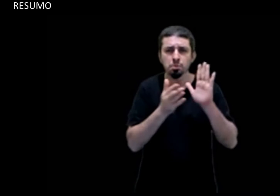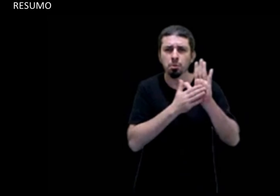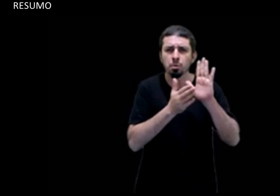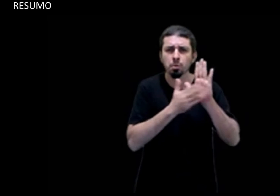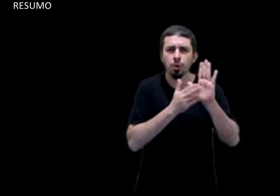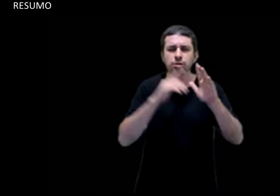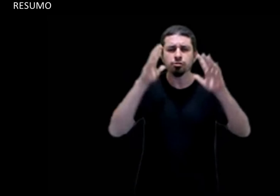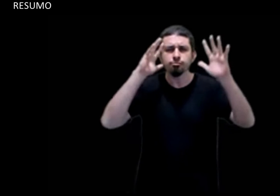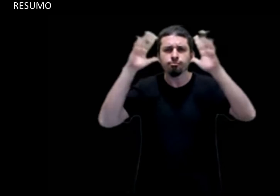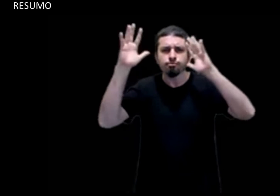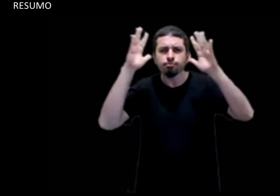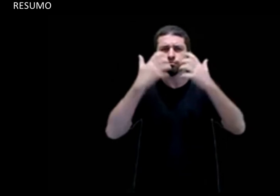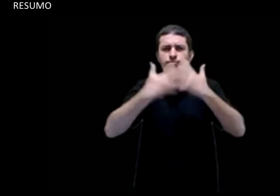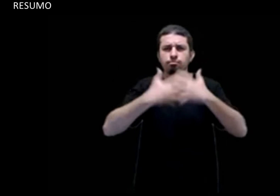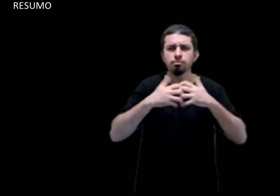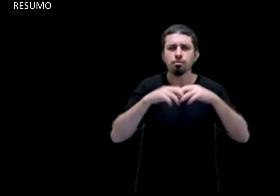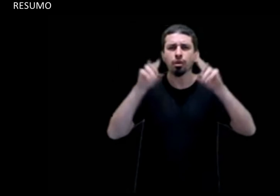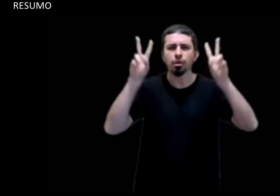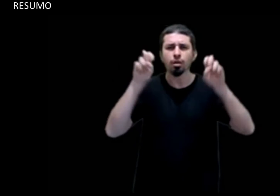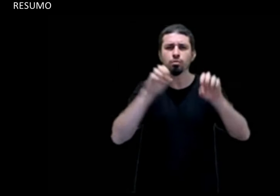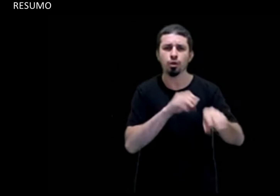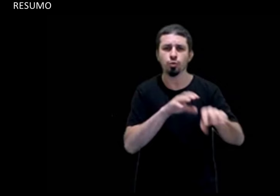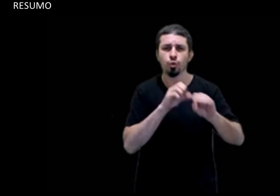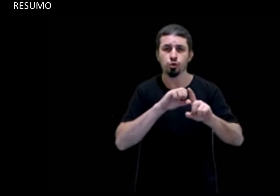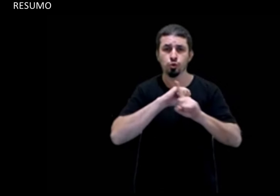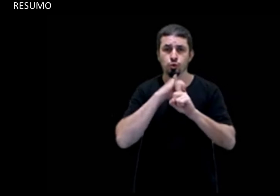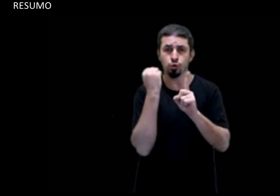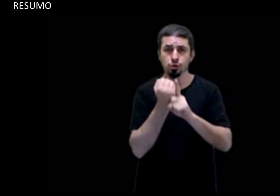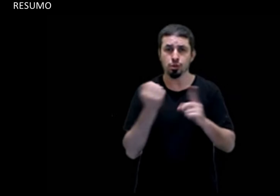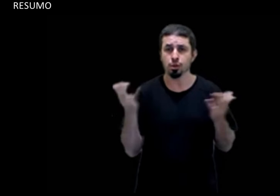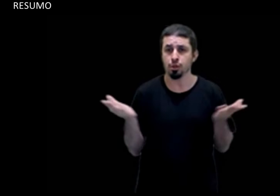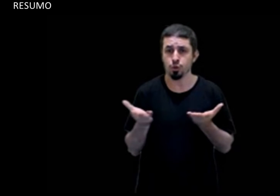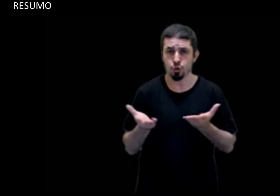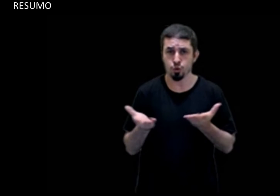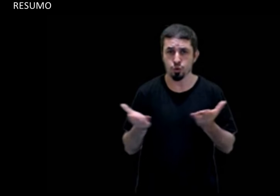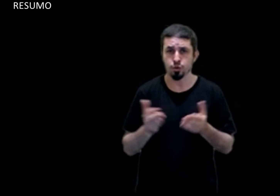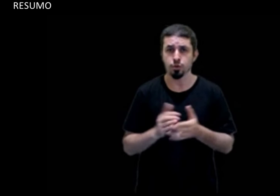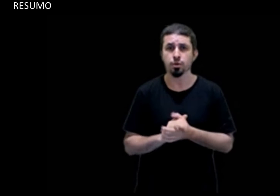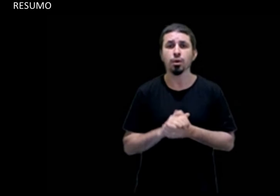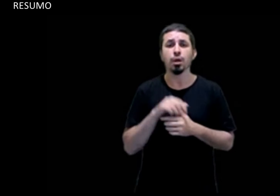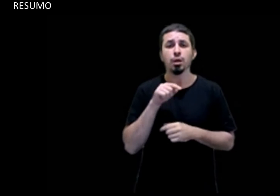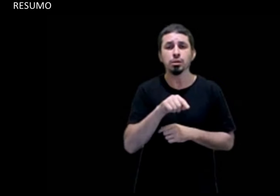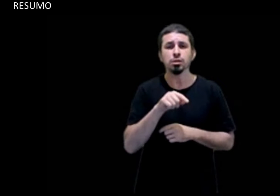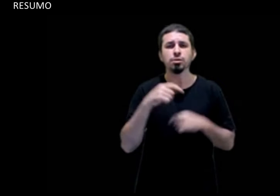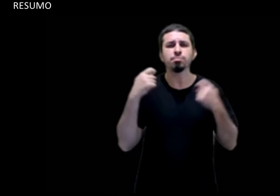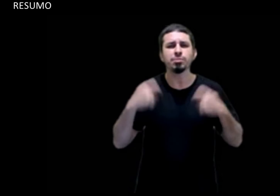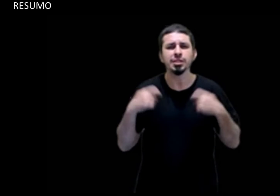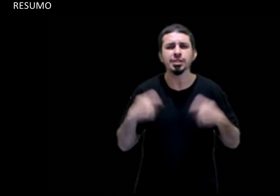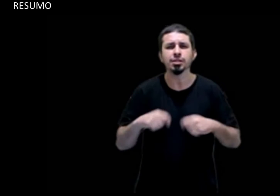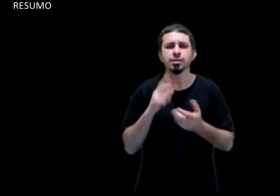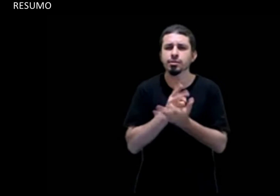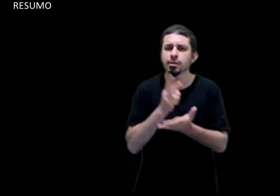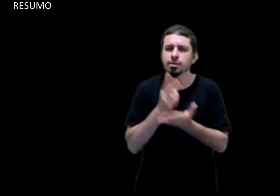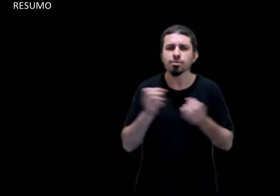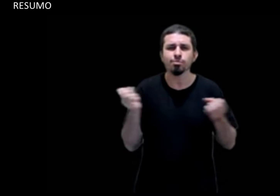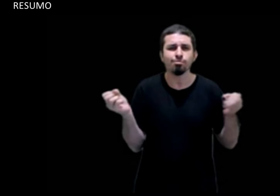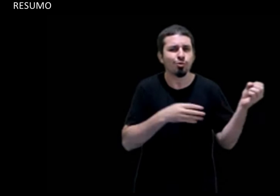uma reflexão acerca da educação na sociedade contemporânea e sua presente e permanente necessidade